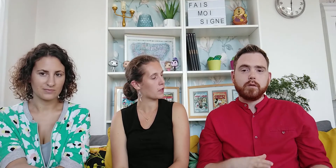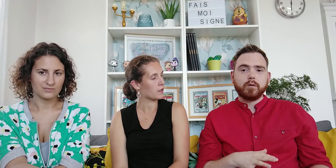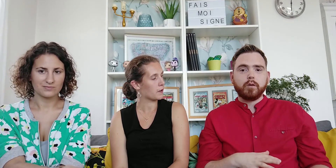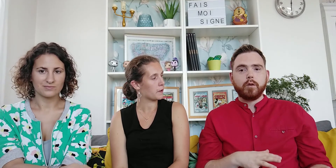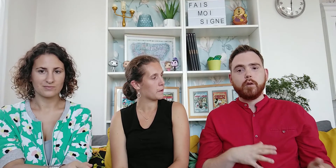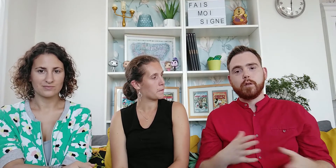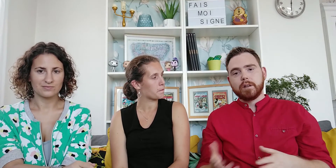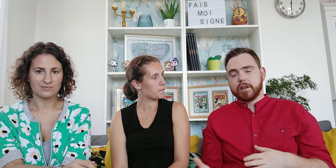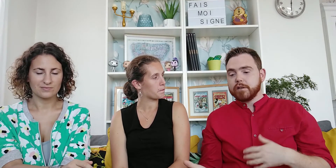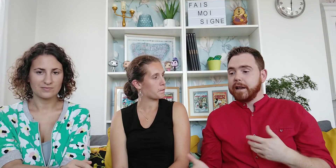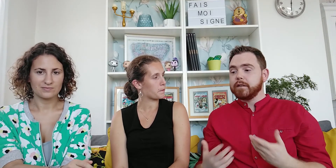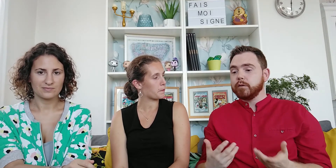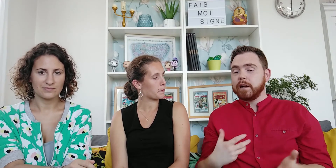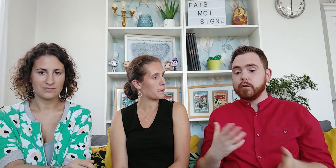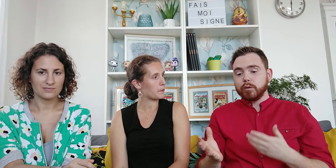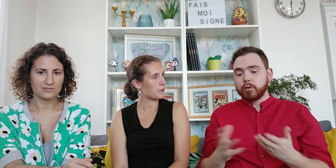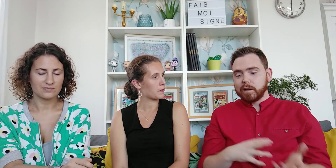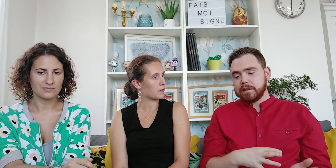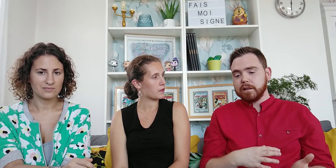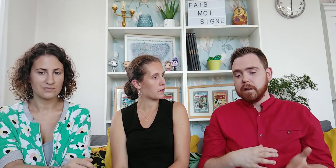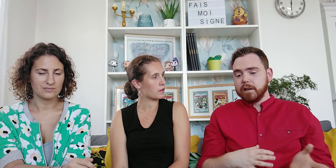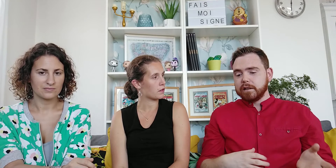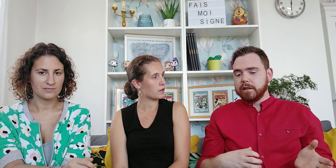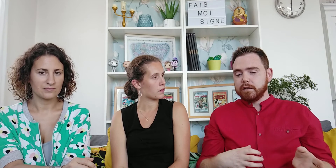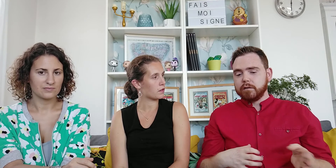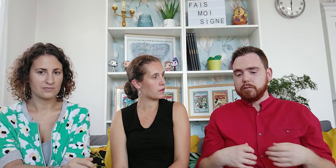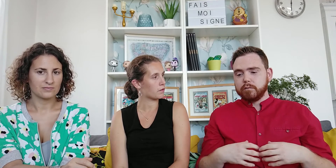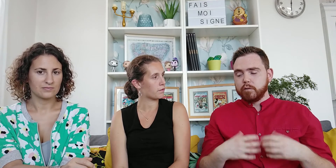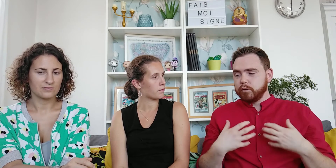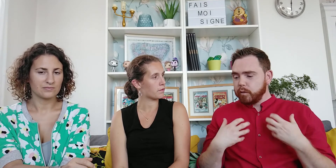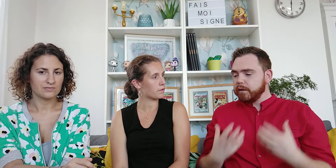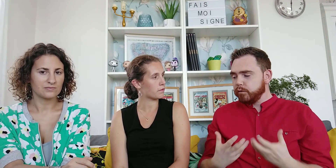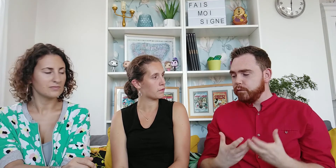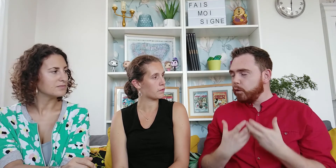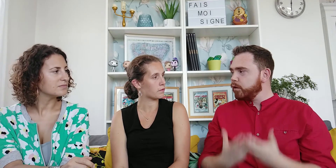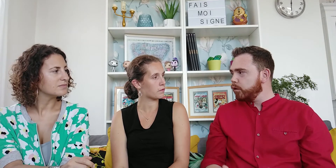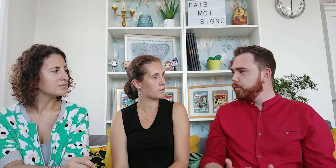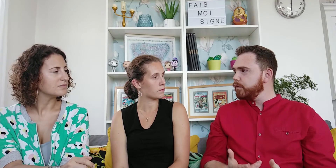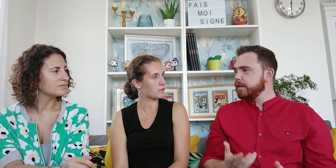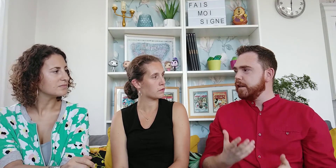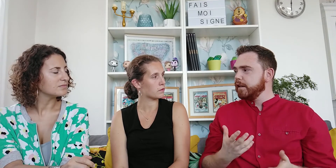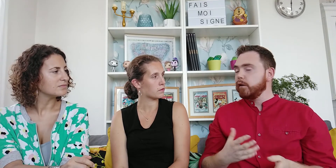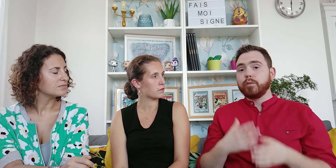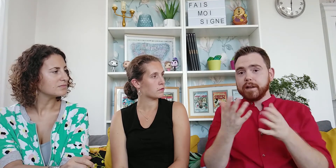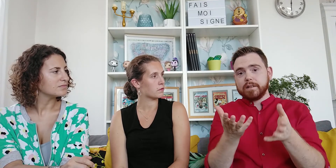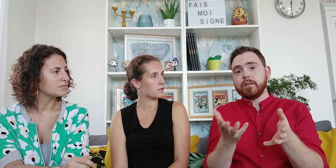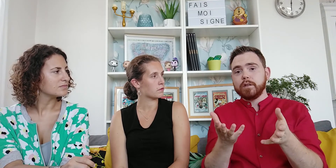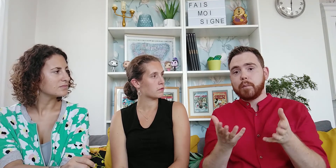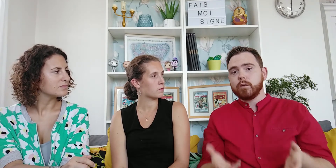sur ce témoignage, est-ce qu'il y a 2-3 signes que toi tu trouves ressortent le plus et qu'on pourrait essayer